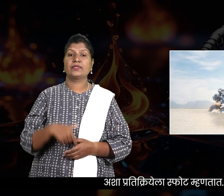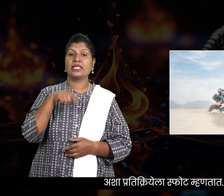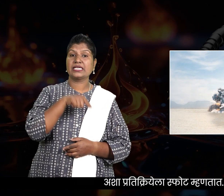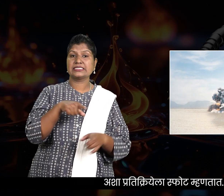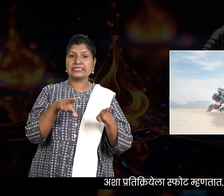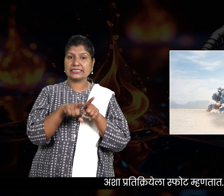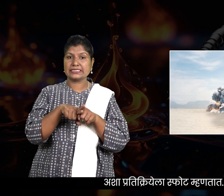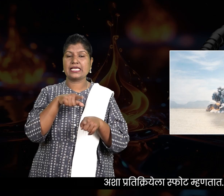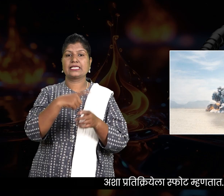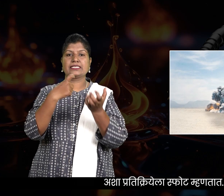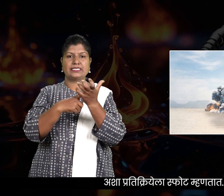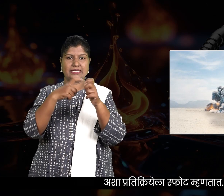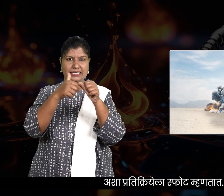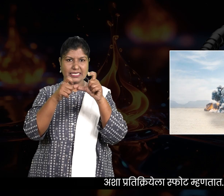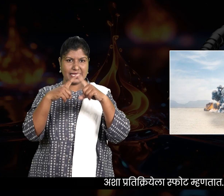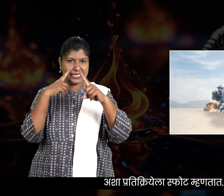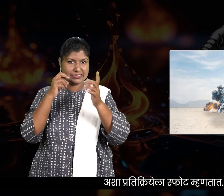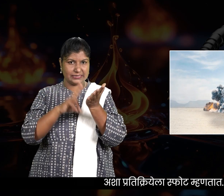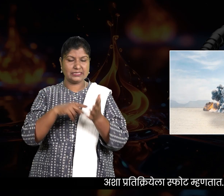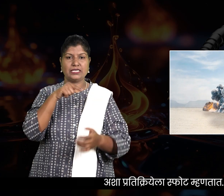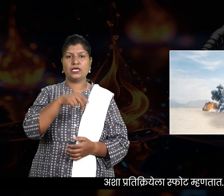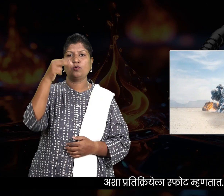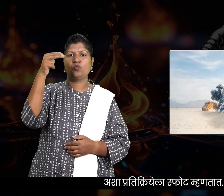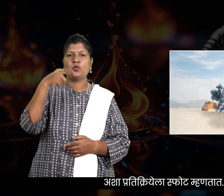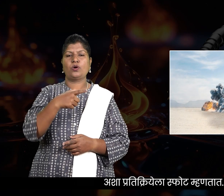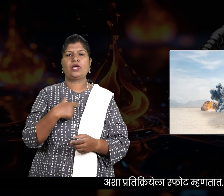अशा प्रक्रियेला स्फोट म्हणतात.